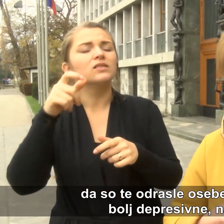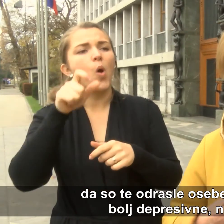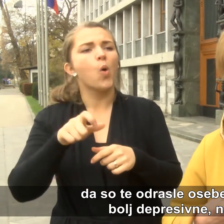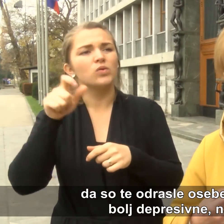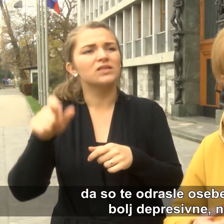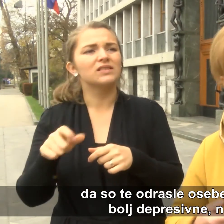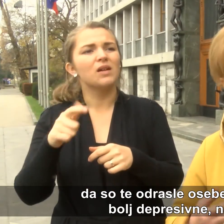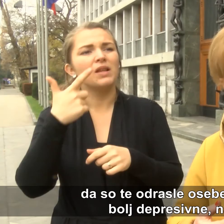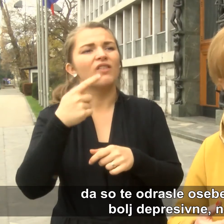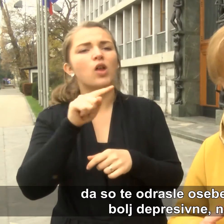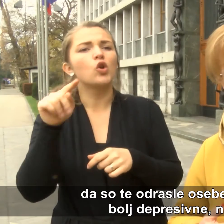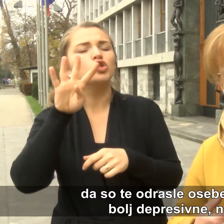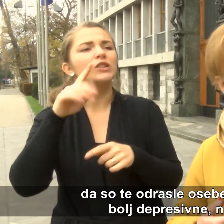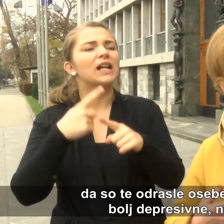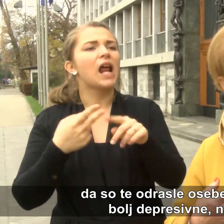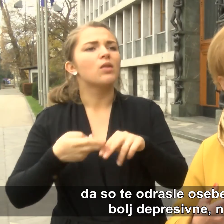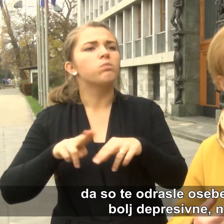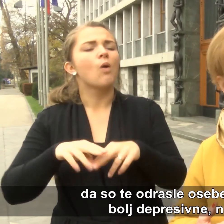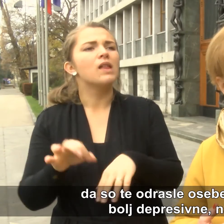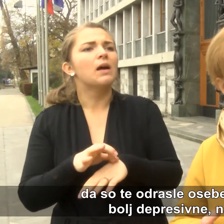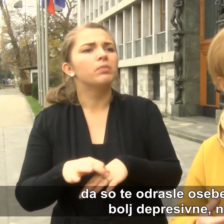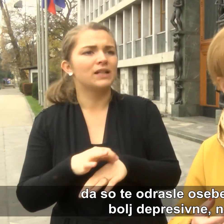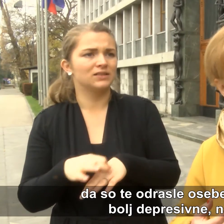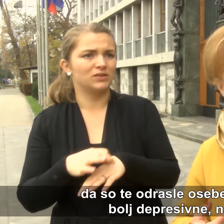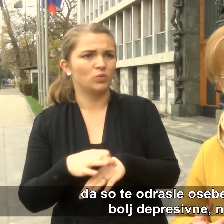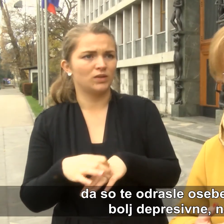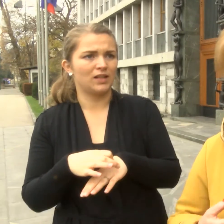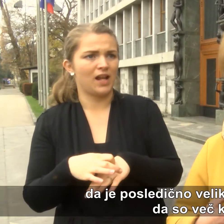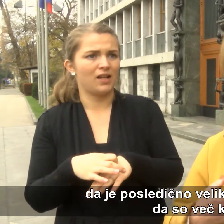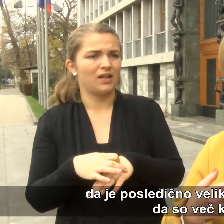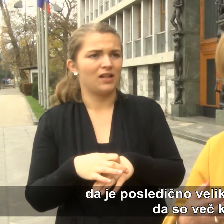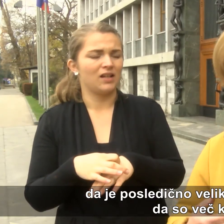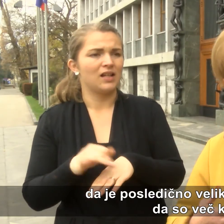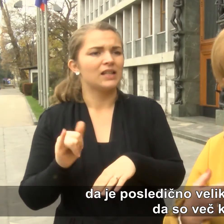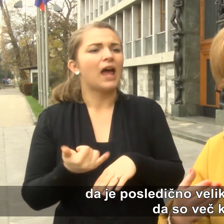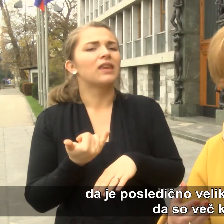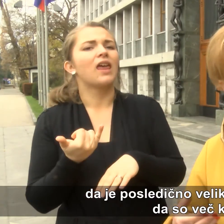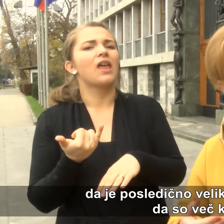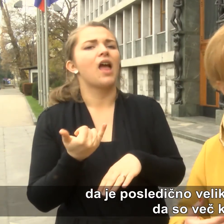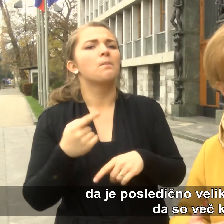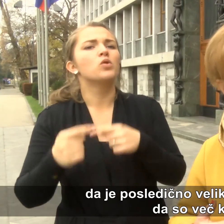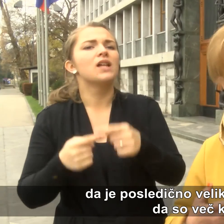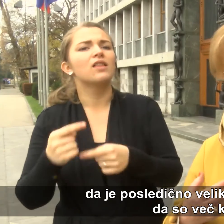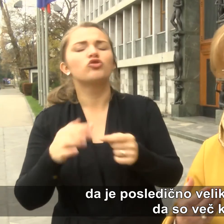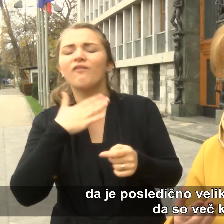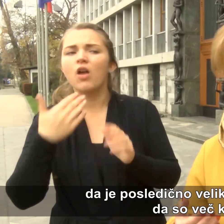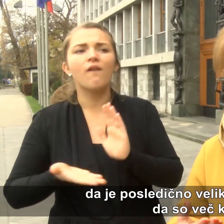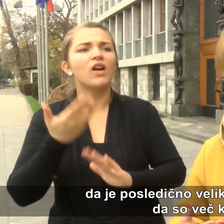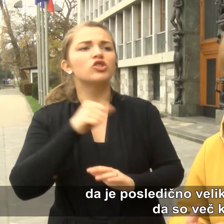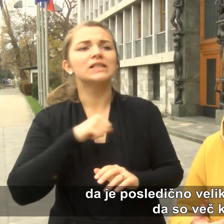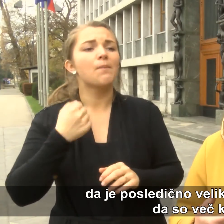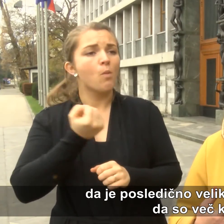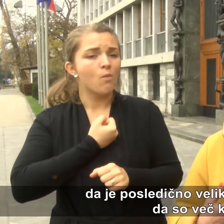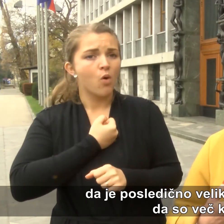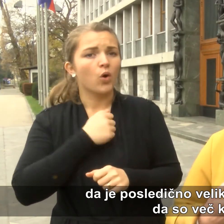2 do 4-krat bolj depresivne, na depresivih, da je posledično veliko več samomorov, da so